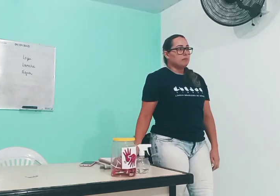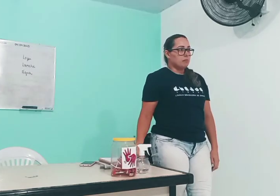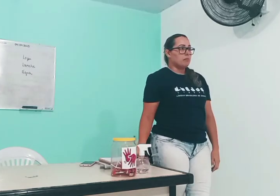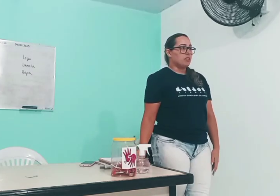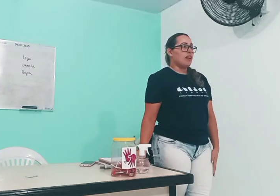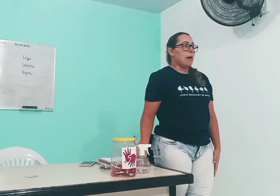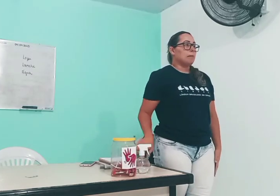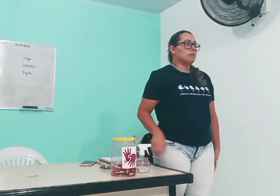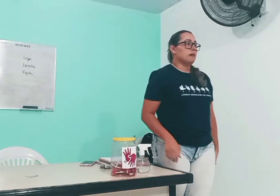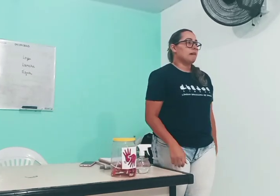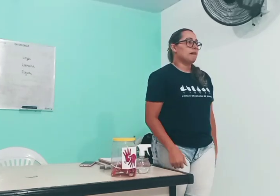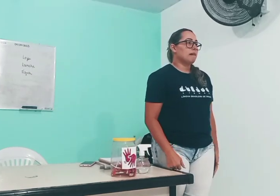Pode falar.